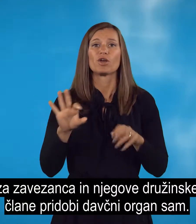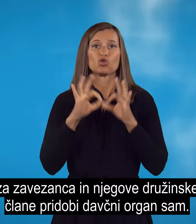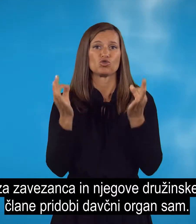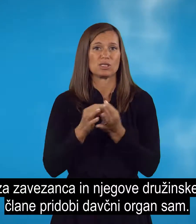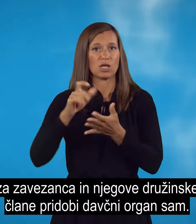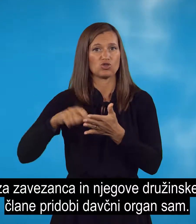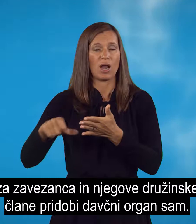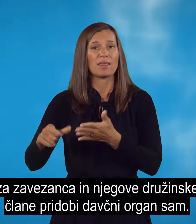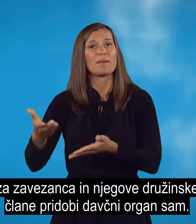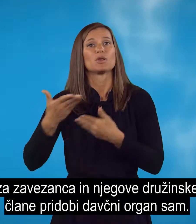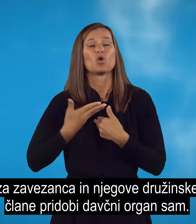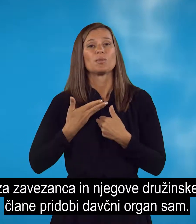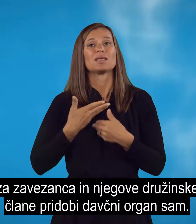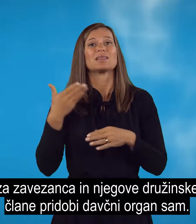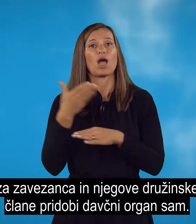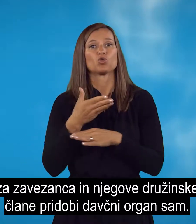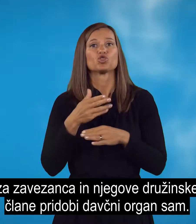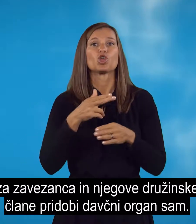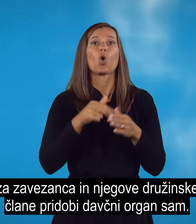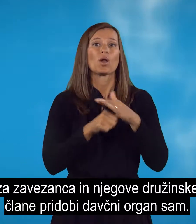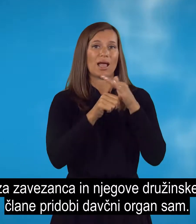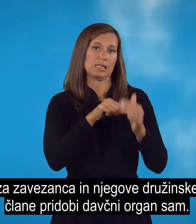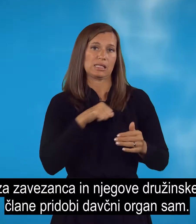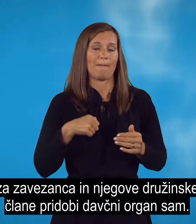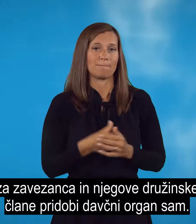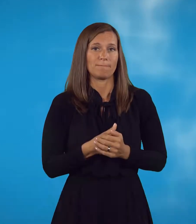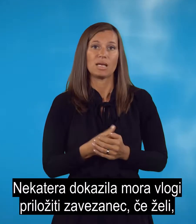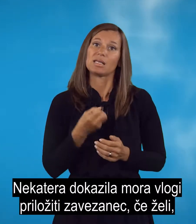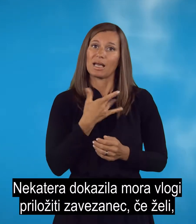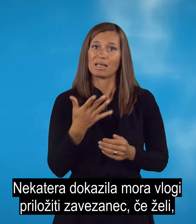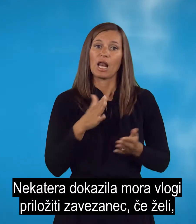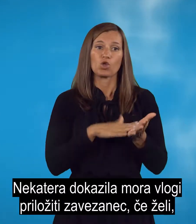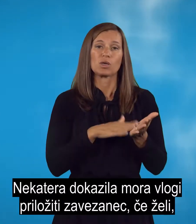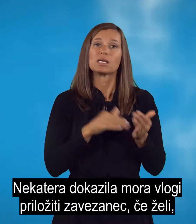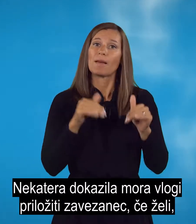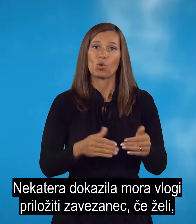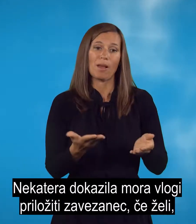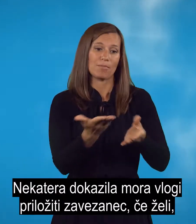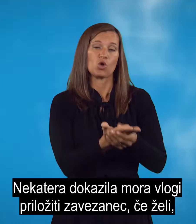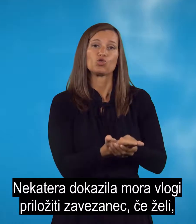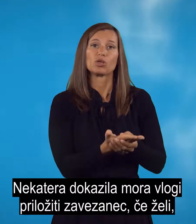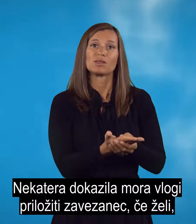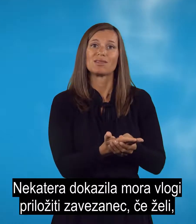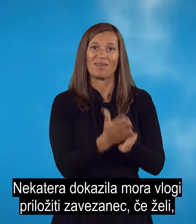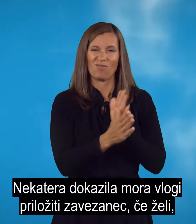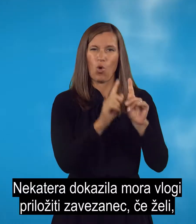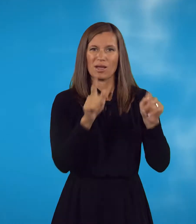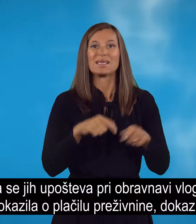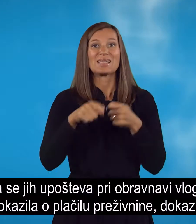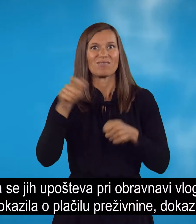člane pridobi davčni organ sam. Nekatera dokazila mora vlogi priložiti zavezanec, če želi, da se jih